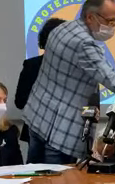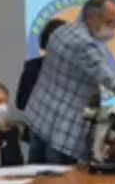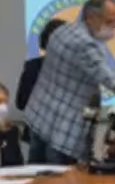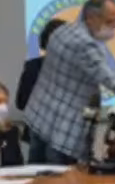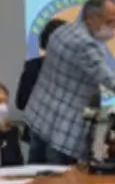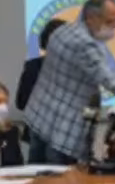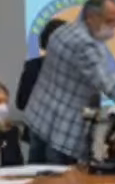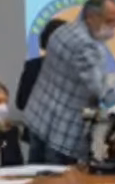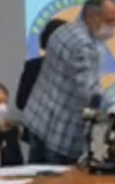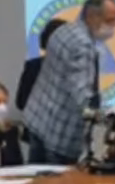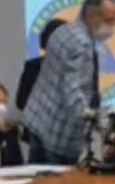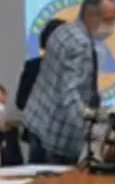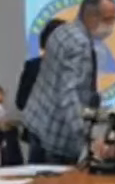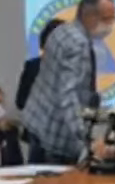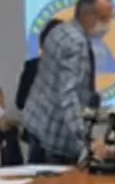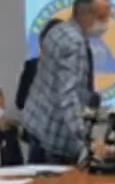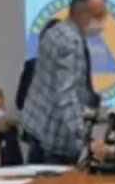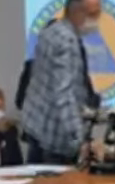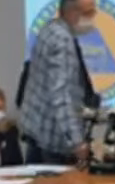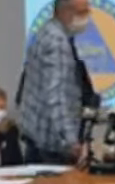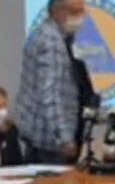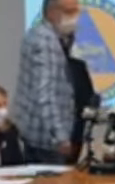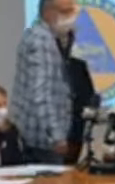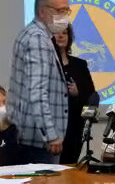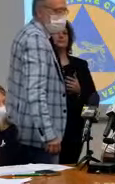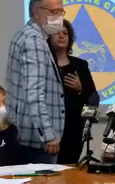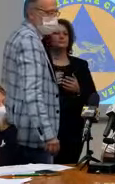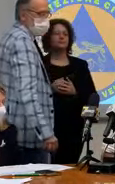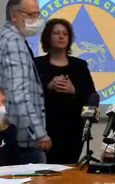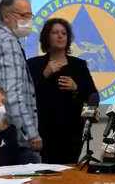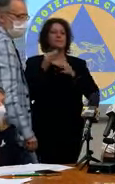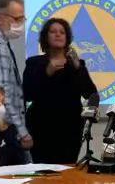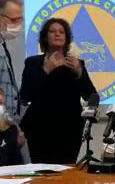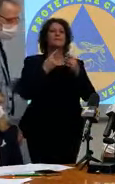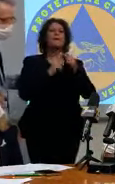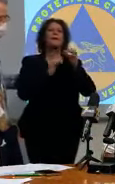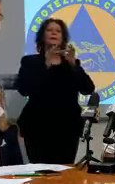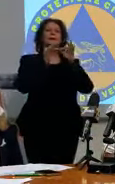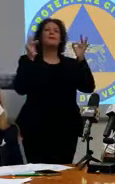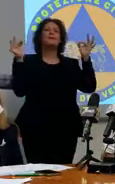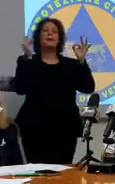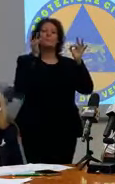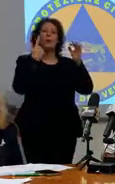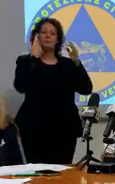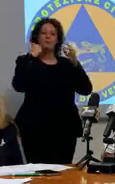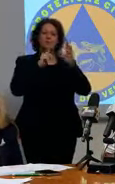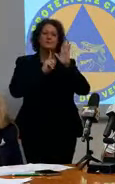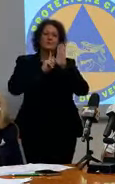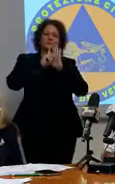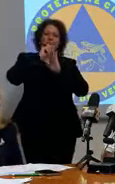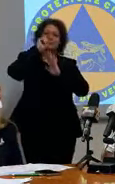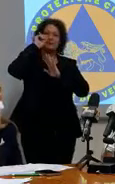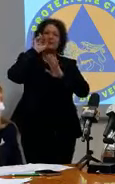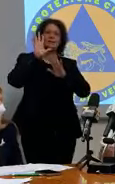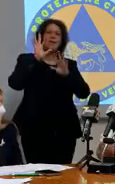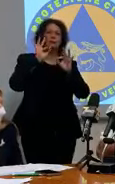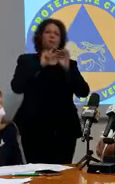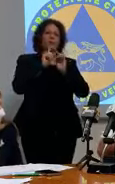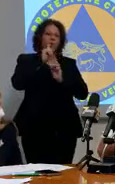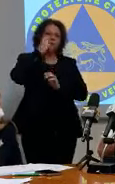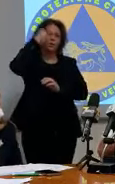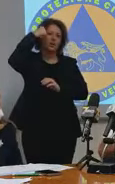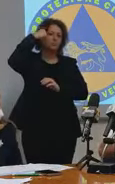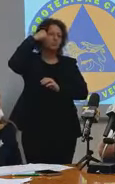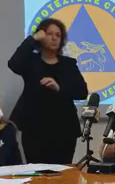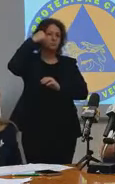centimetri di tampone che deve entrarti fino alla, come la definisce Rigoli, alla cantina, no? Ma qua ci fermiamo